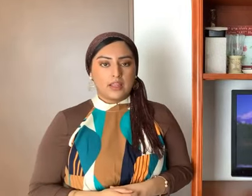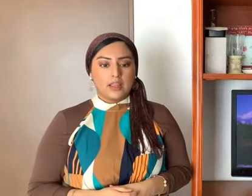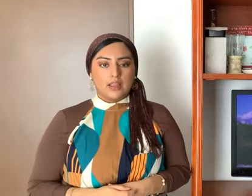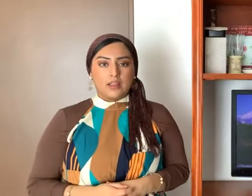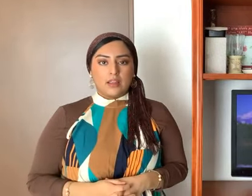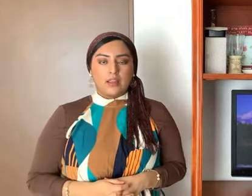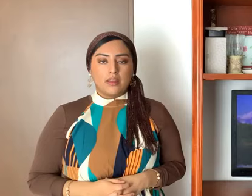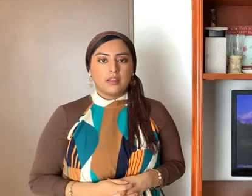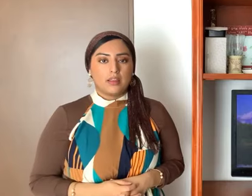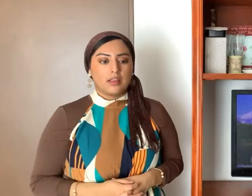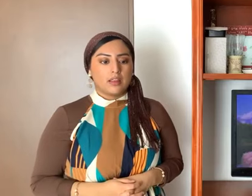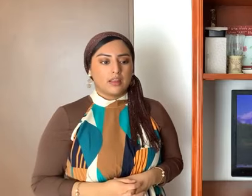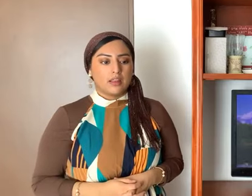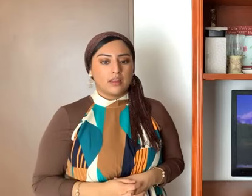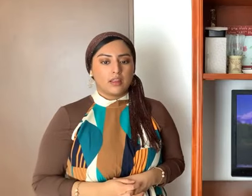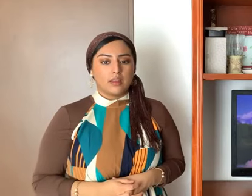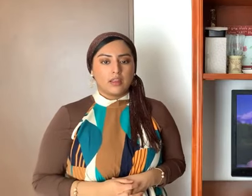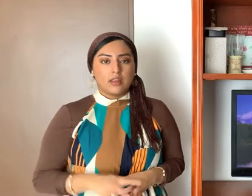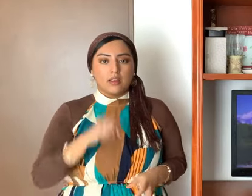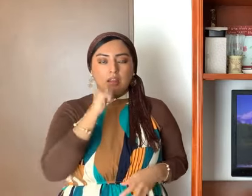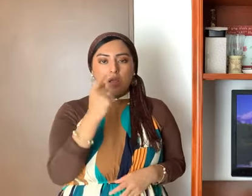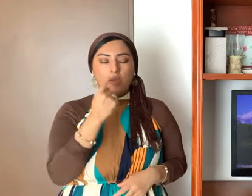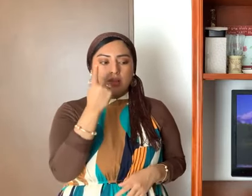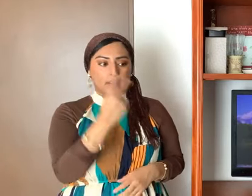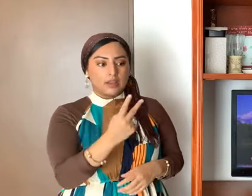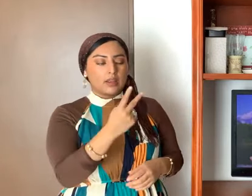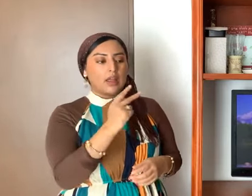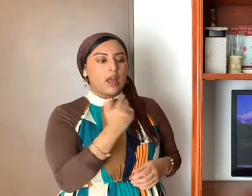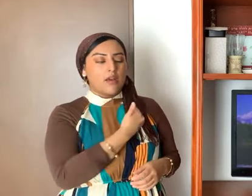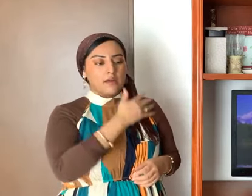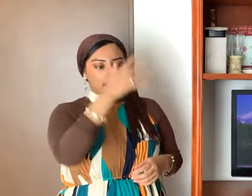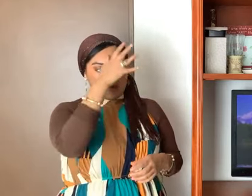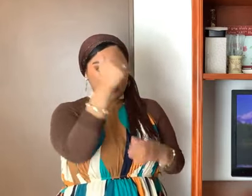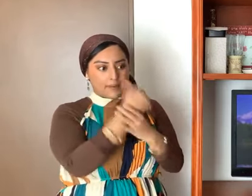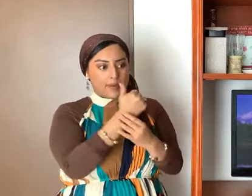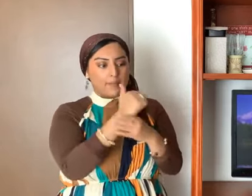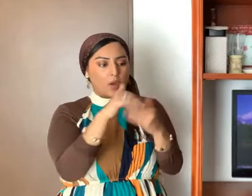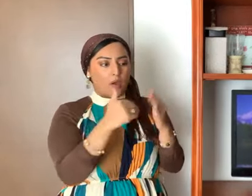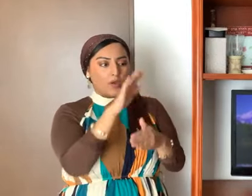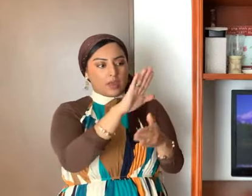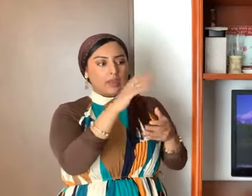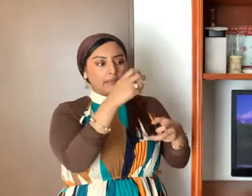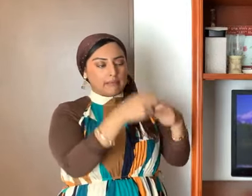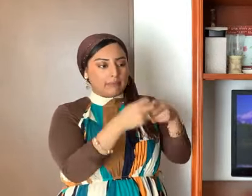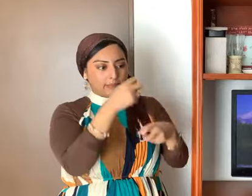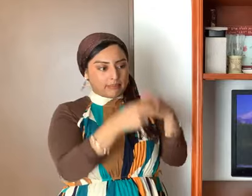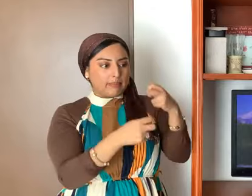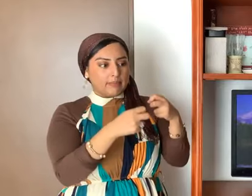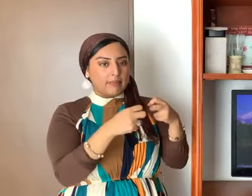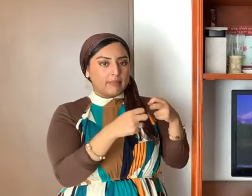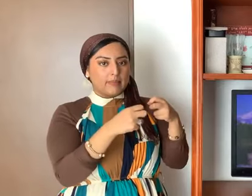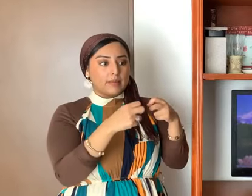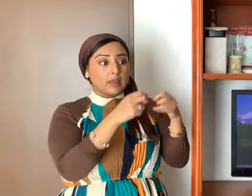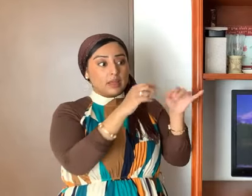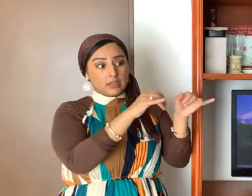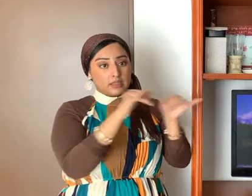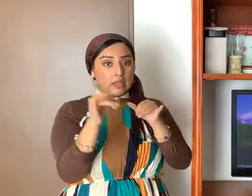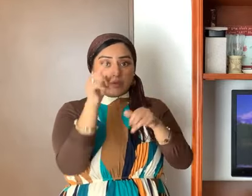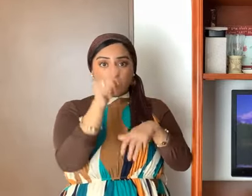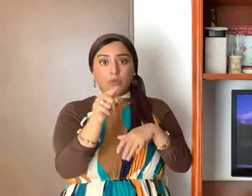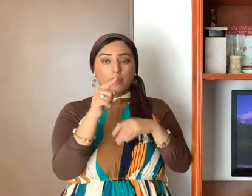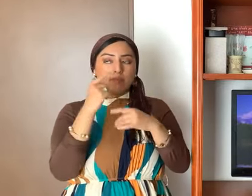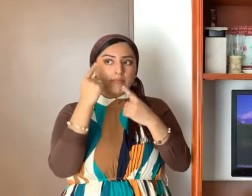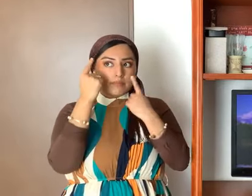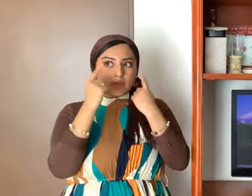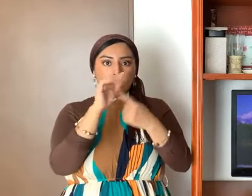No es nada más ver en Abraham, nuestro padre, Abraham Avinu, todo lo que él pasó, sino todo lo que tú estás pasando y ver